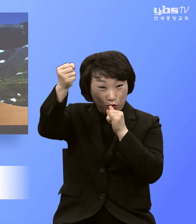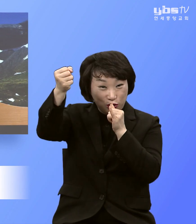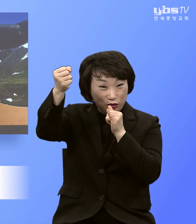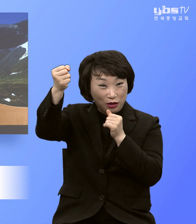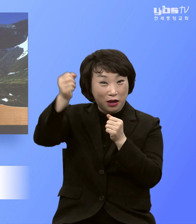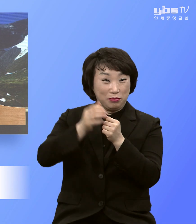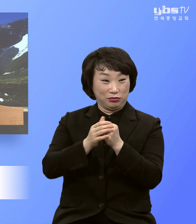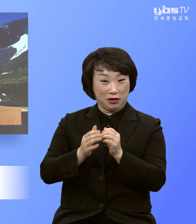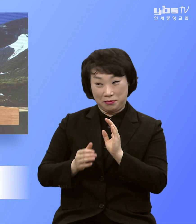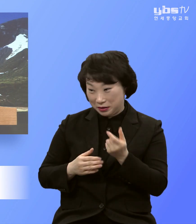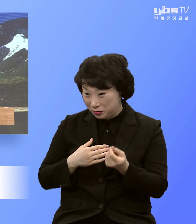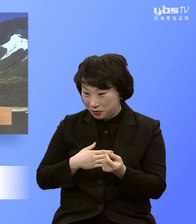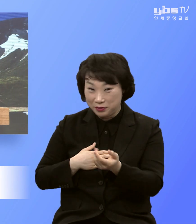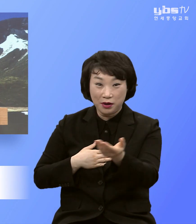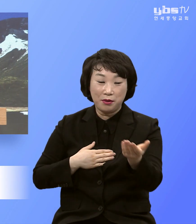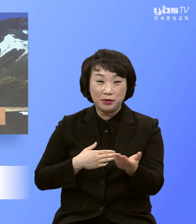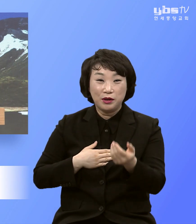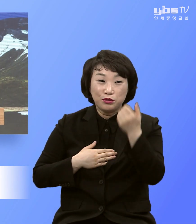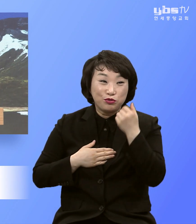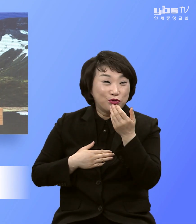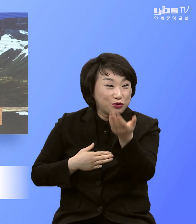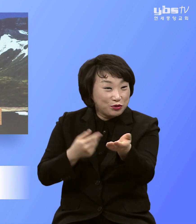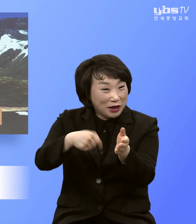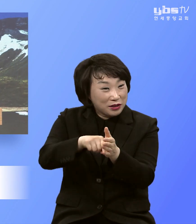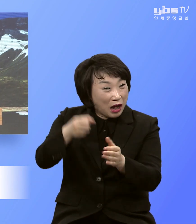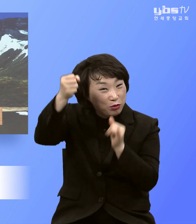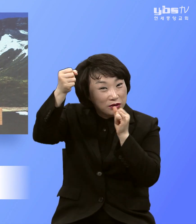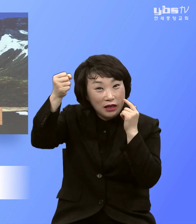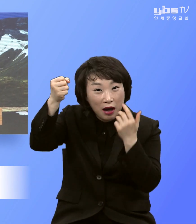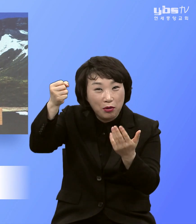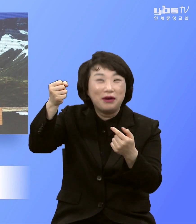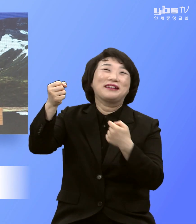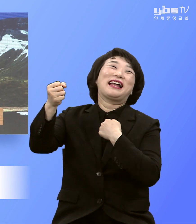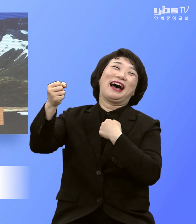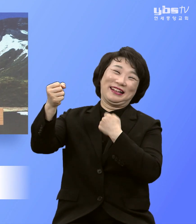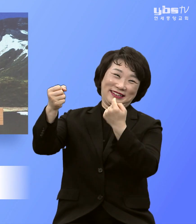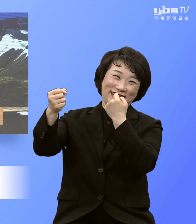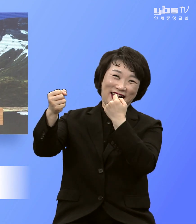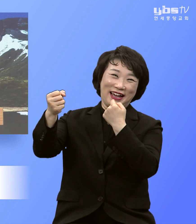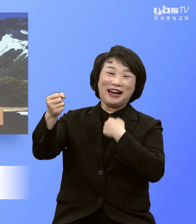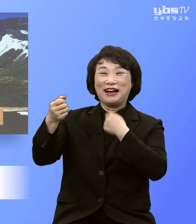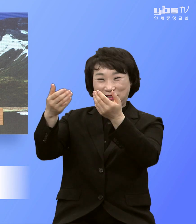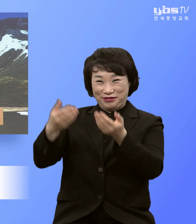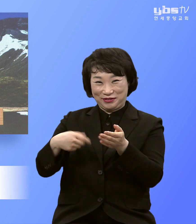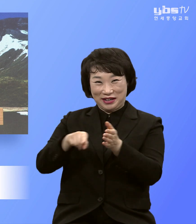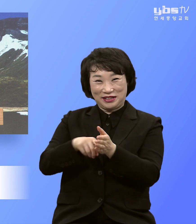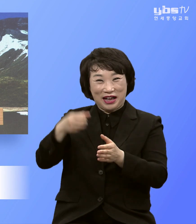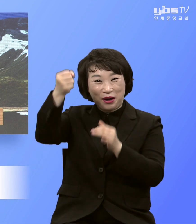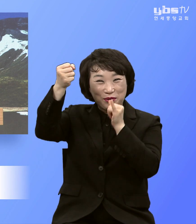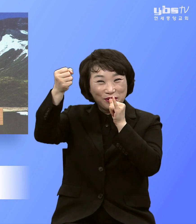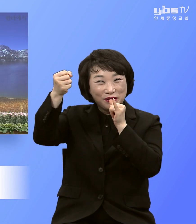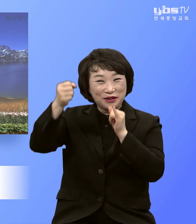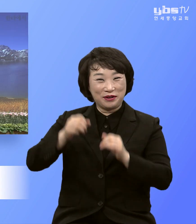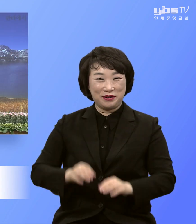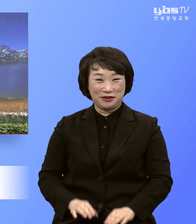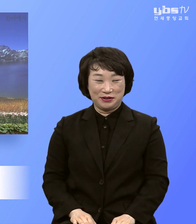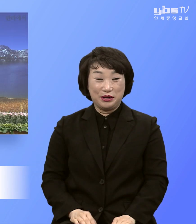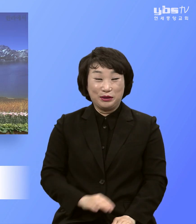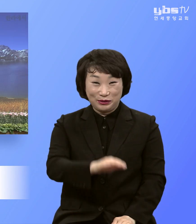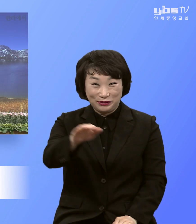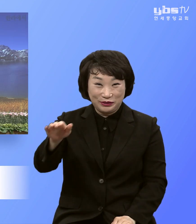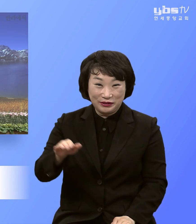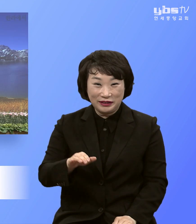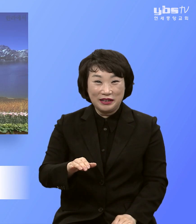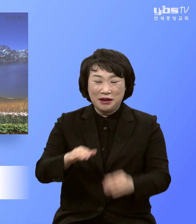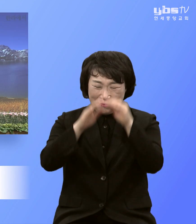계시고, 누구 주려고 가지고 계시냐? 나 주려고 가지고 계시다. 그래서